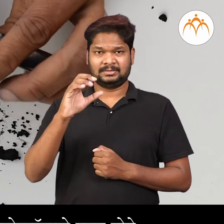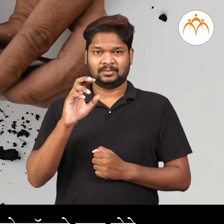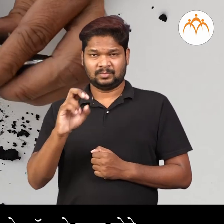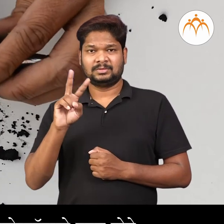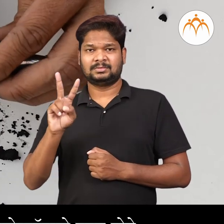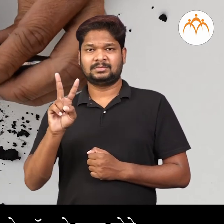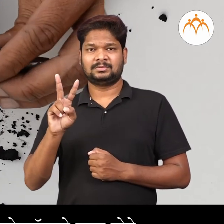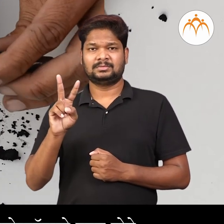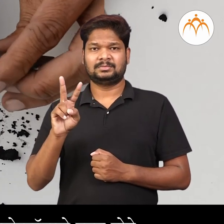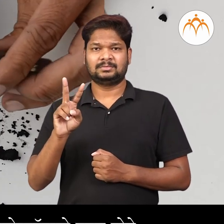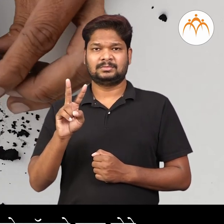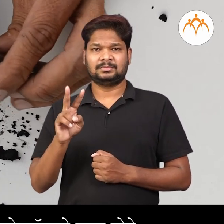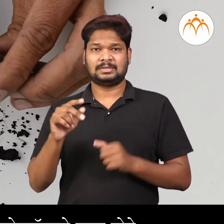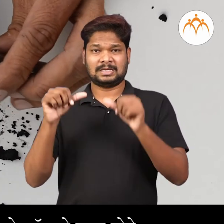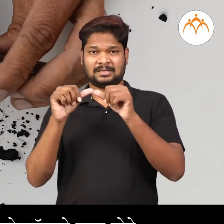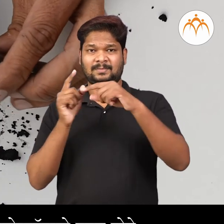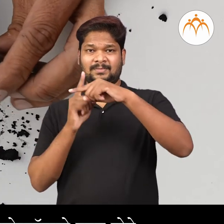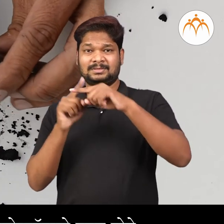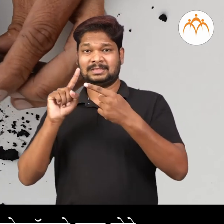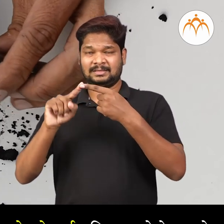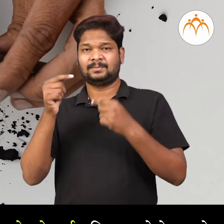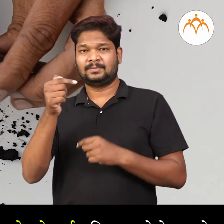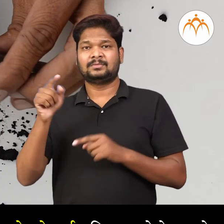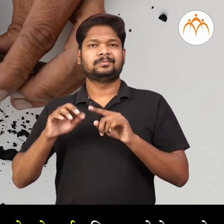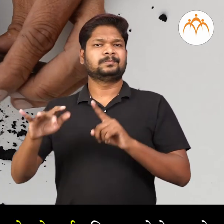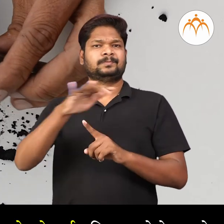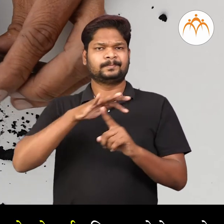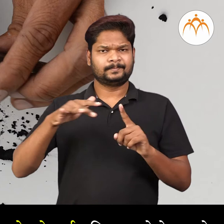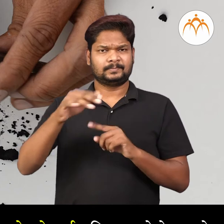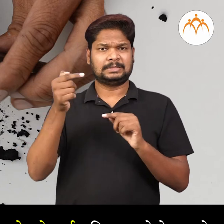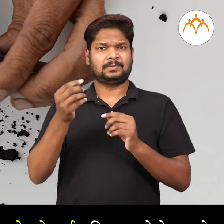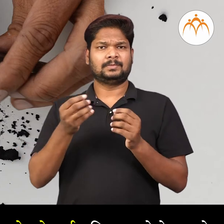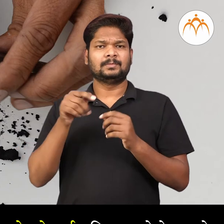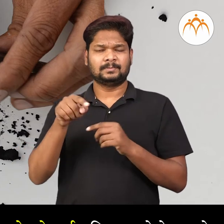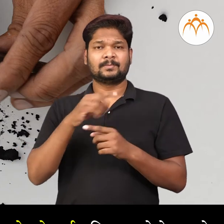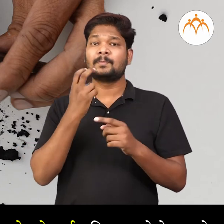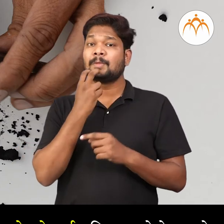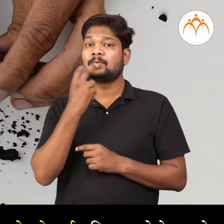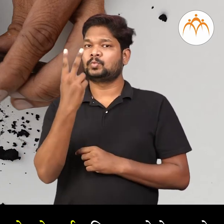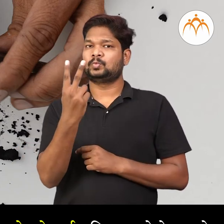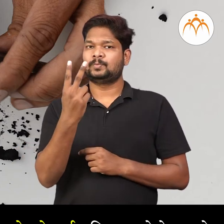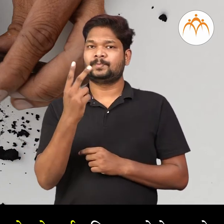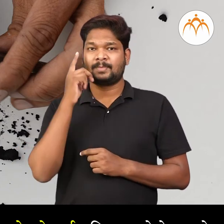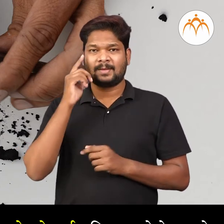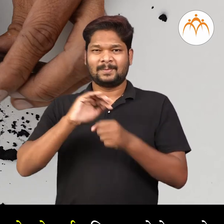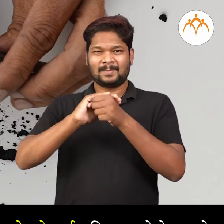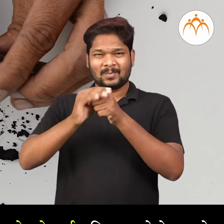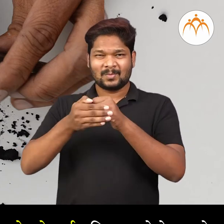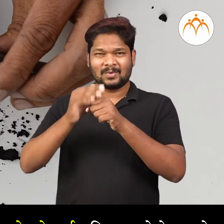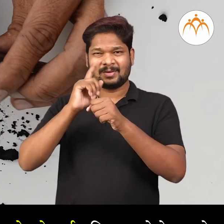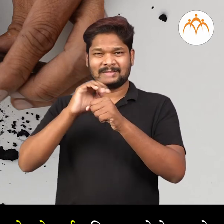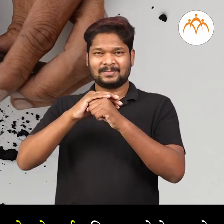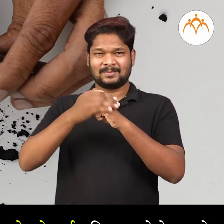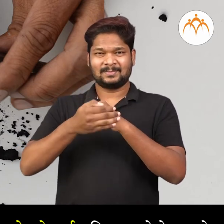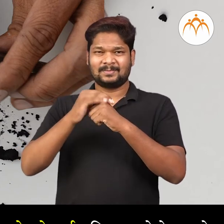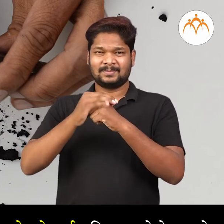इलेक्ट्रॉनिक से वहीं होते दूसरी बैटरी मध्य लेपचा स्वरूपात